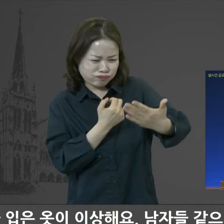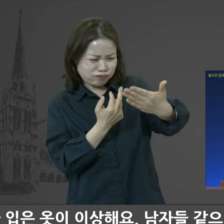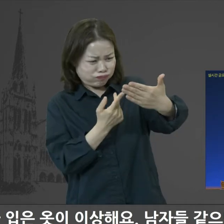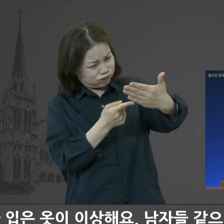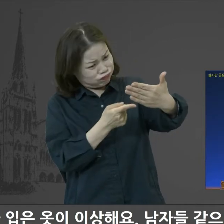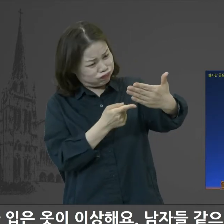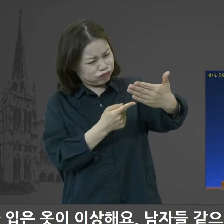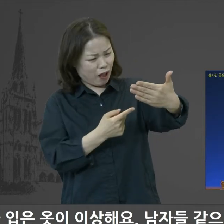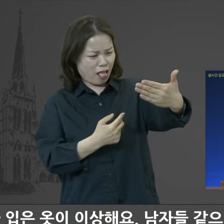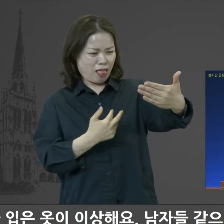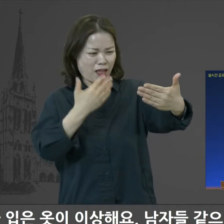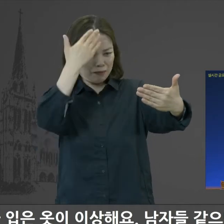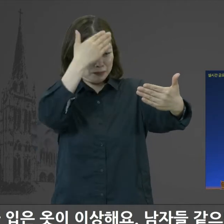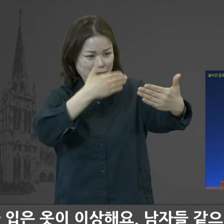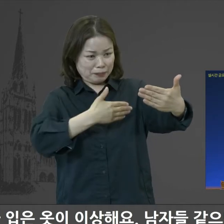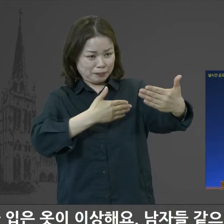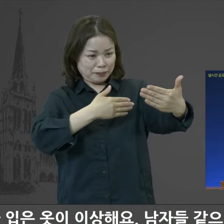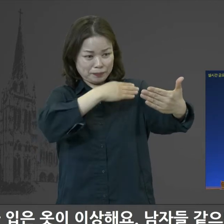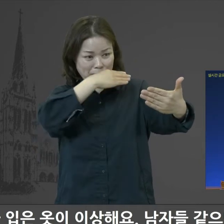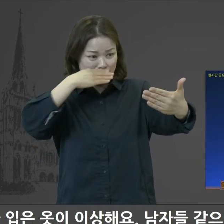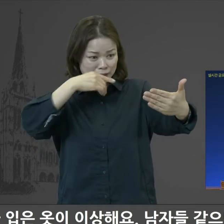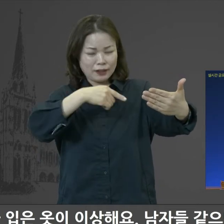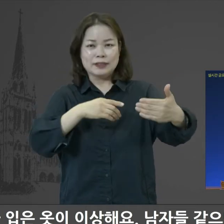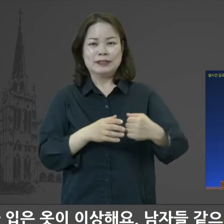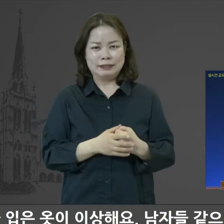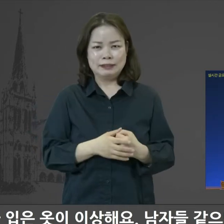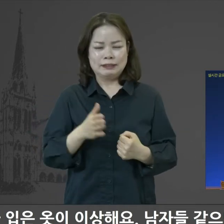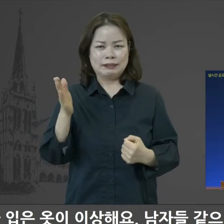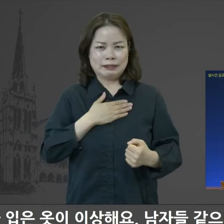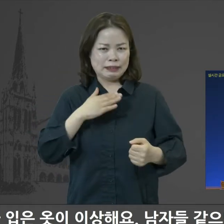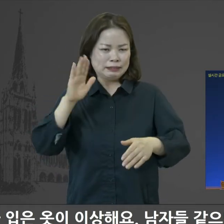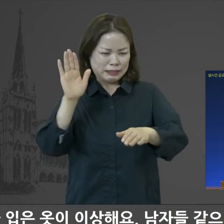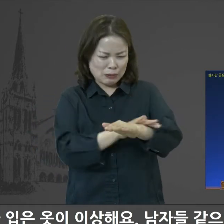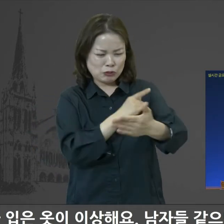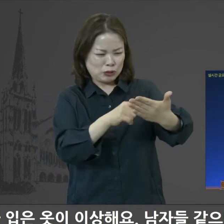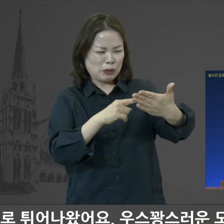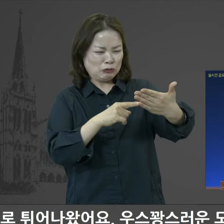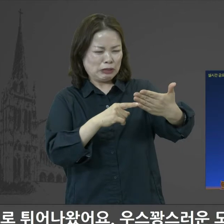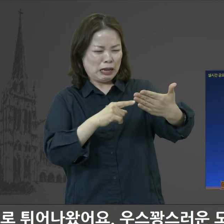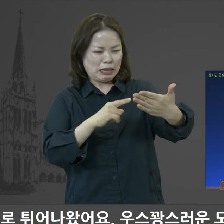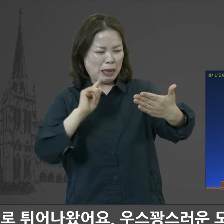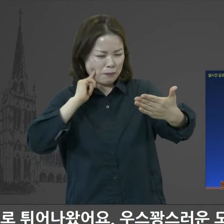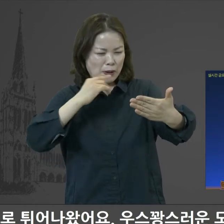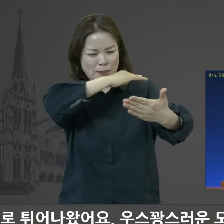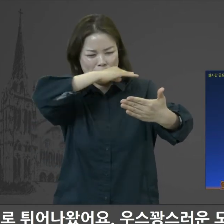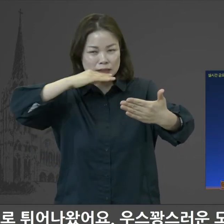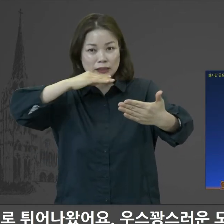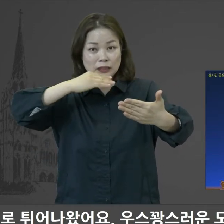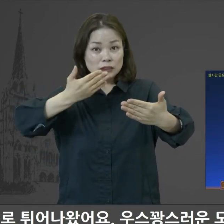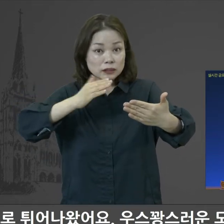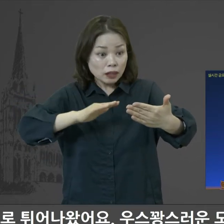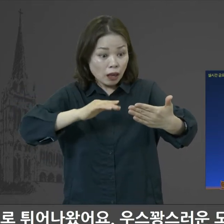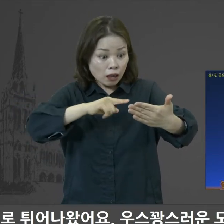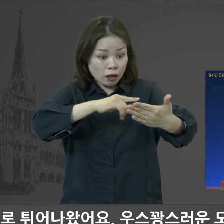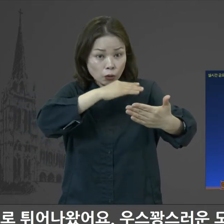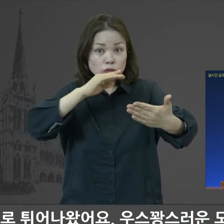보면서 찾아냈어요. 이거 내가 이거 고쳐야 되겠다. 그리고 안 고치는 사람이라는